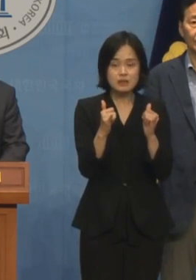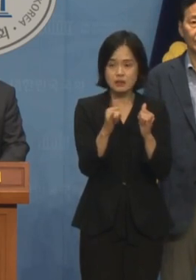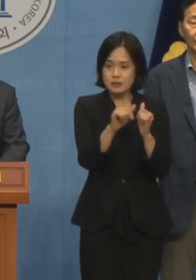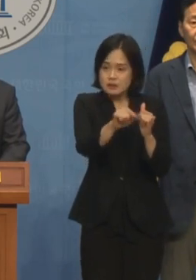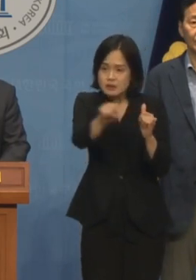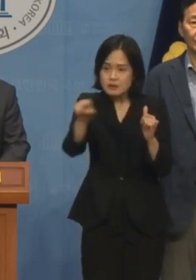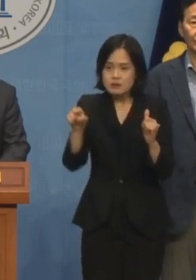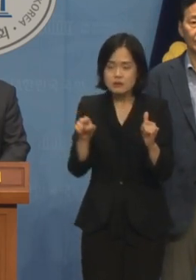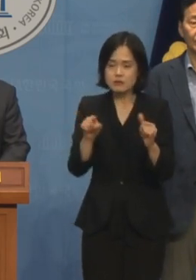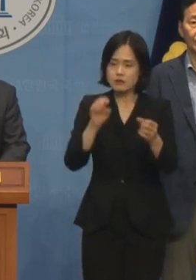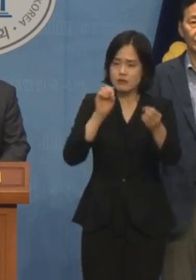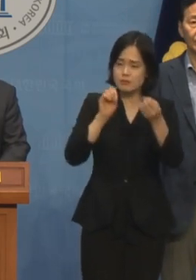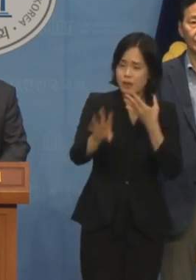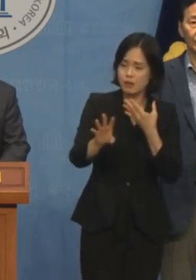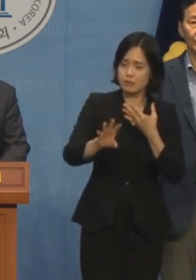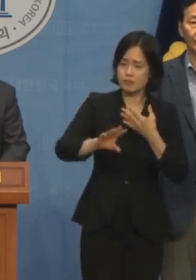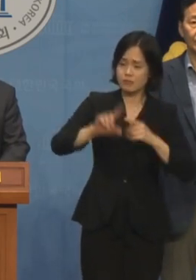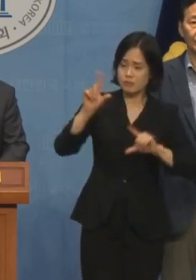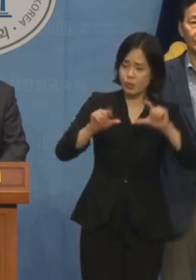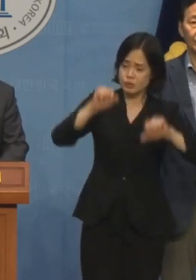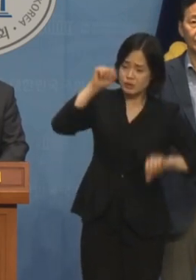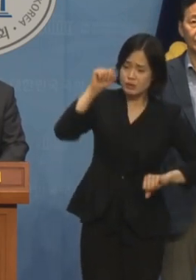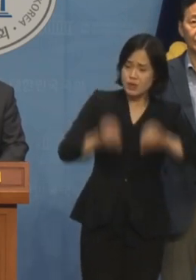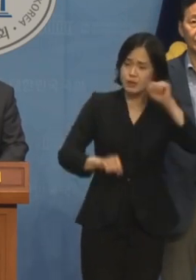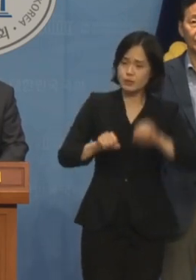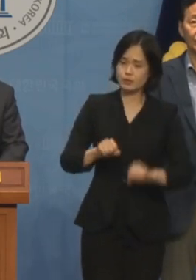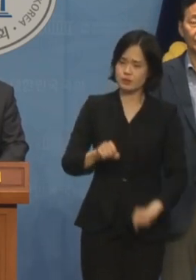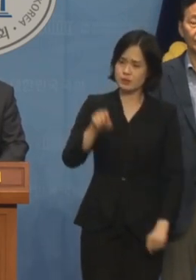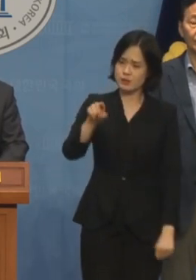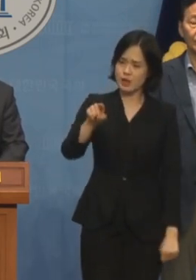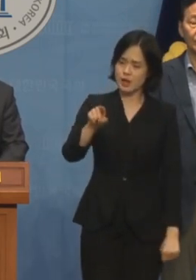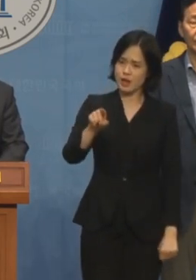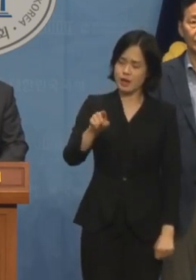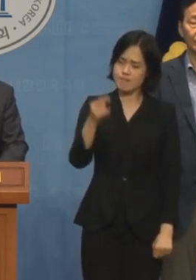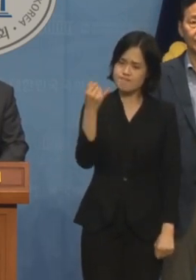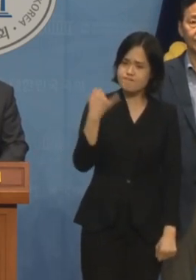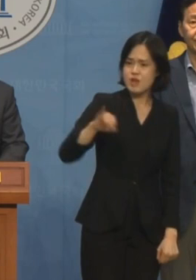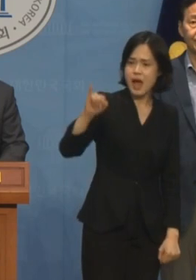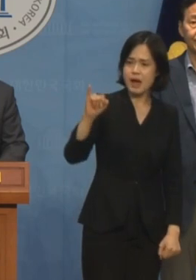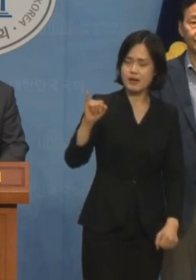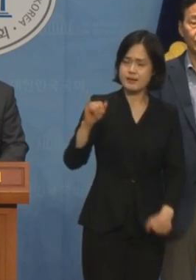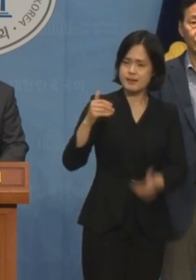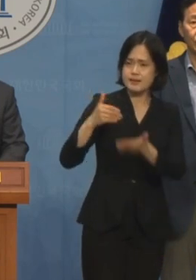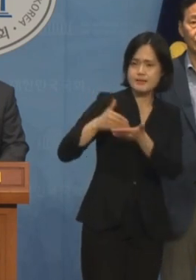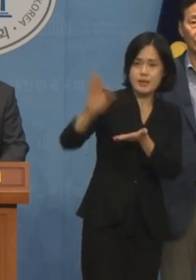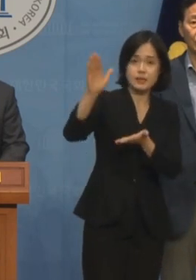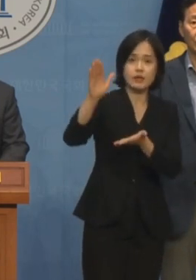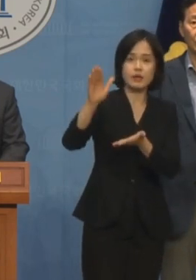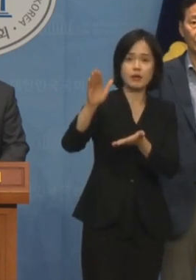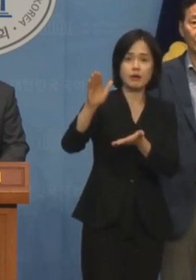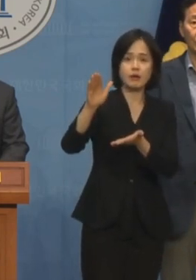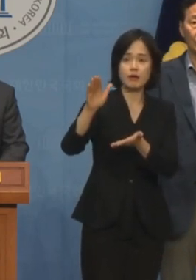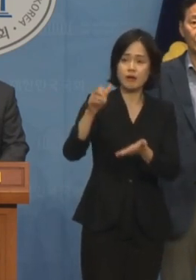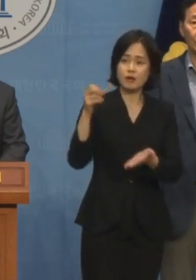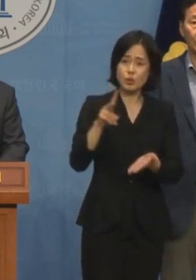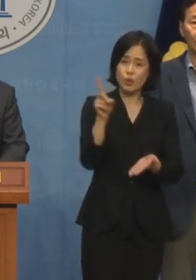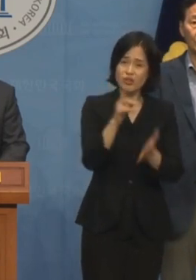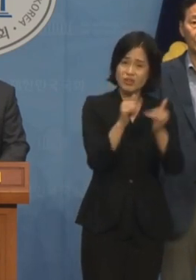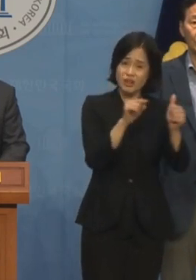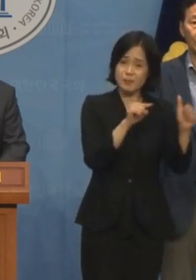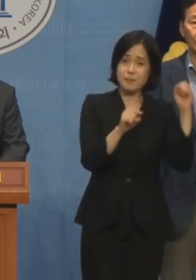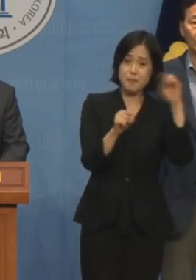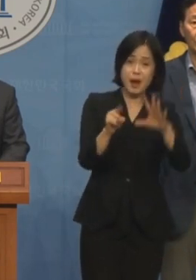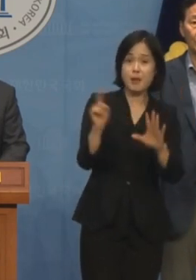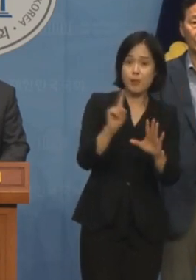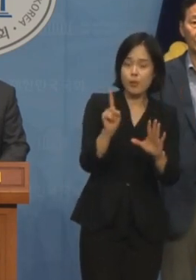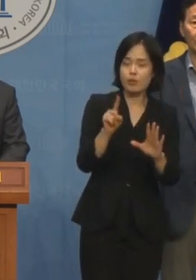문제삼아 10분씩 강제 퇴장시키고 모 의원은 한 발 들고 두 손 들고